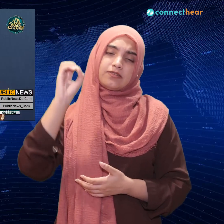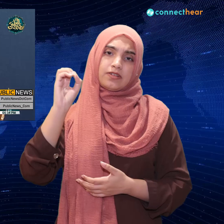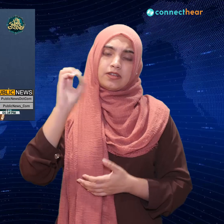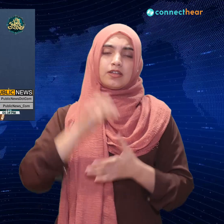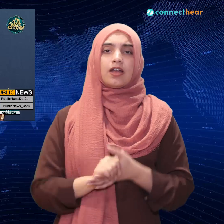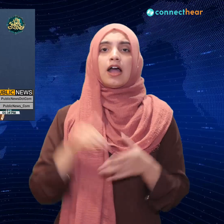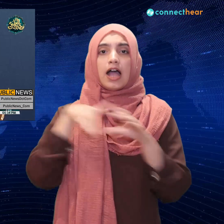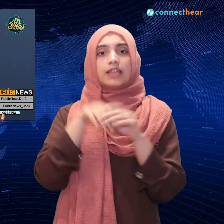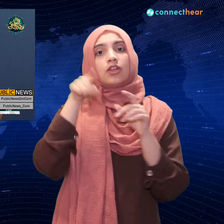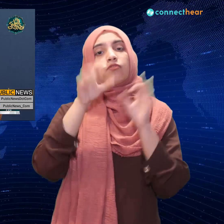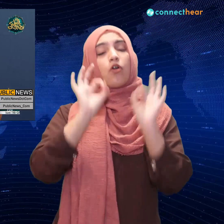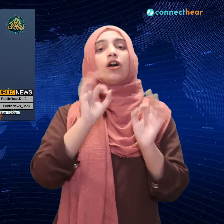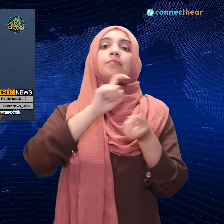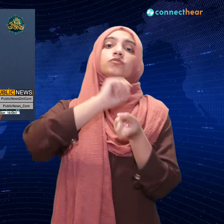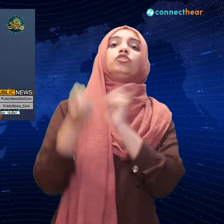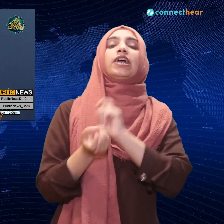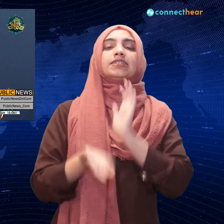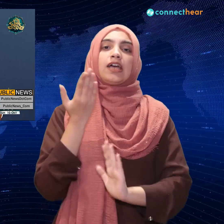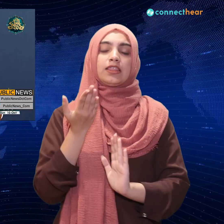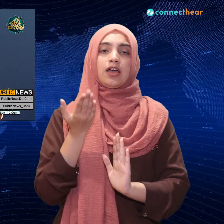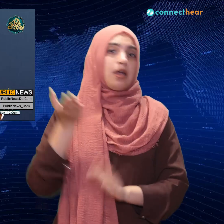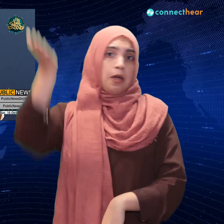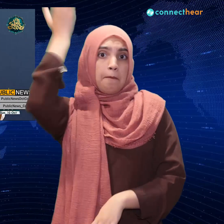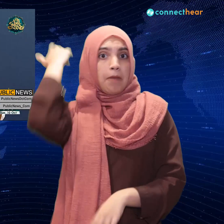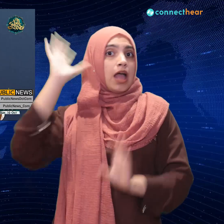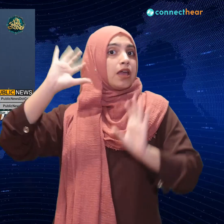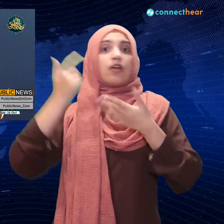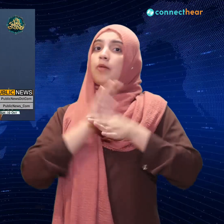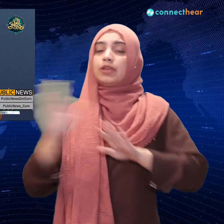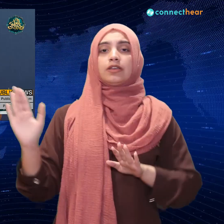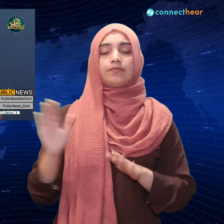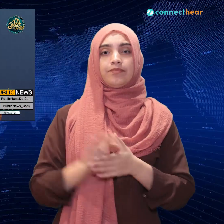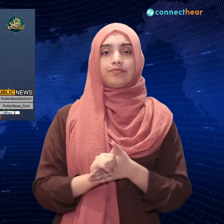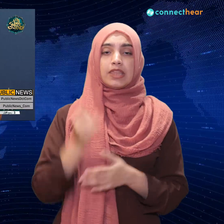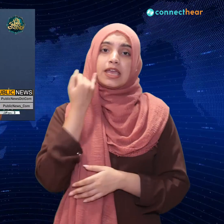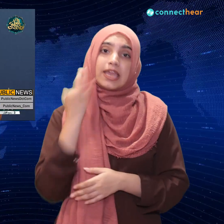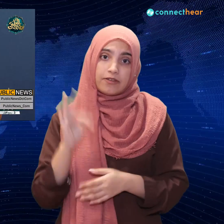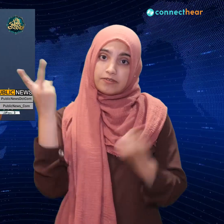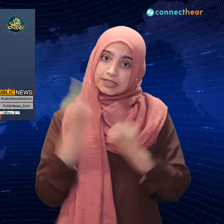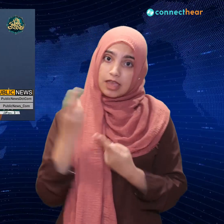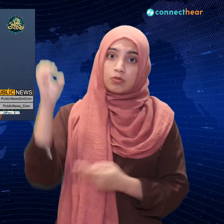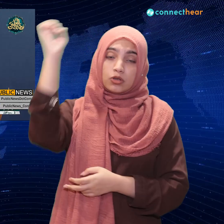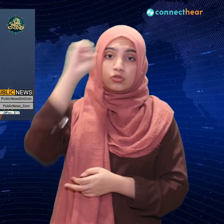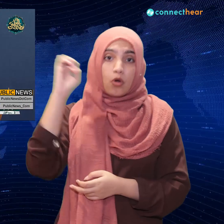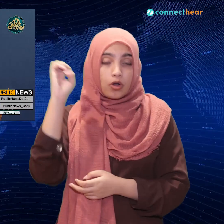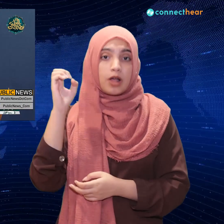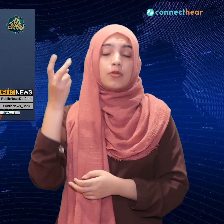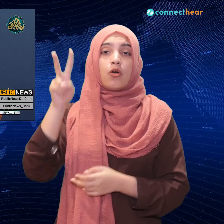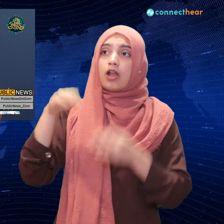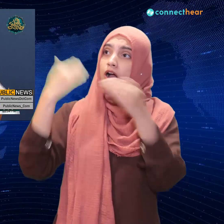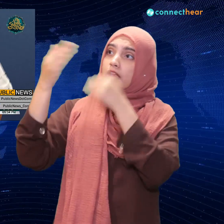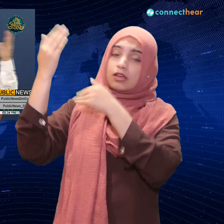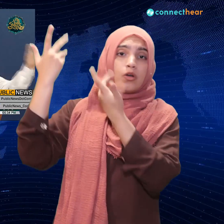نہیں ہے۔ یہ اگر چیز یورپ میں ہوتی، مغرب میں ہوتی، تو اس کے اوپر پتہ نہیں کتنی کتابیں